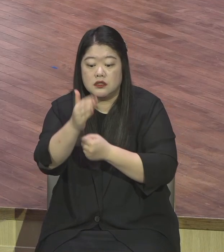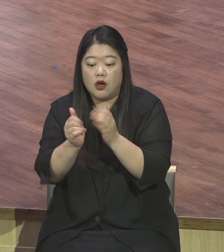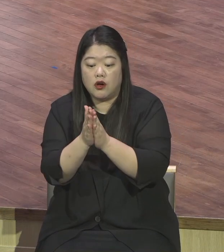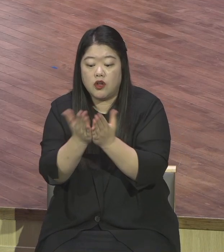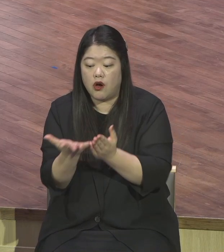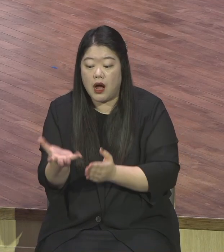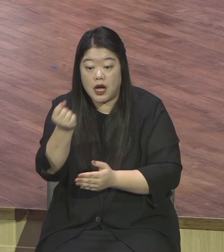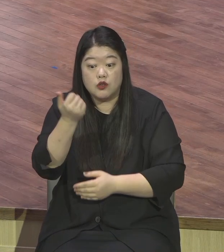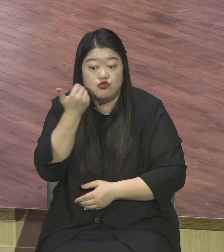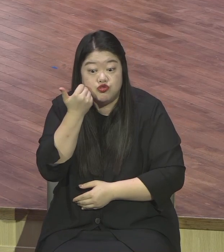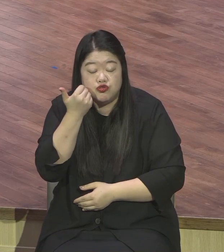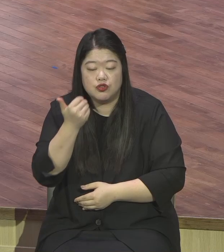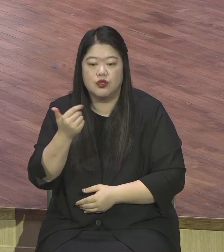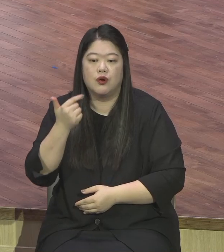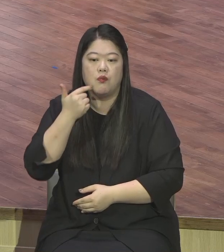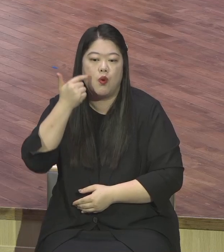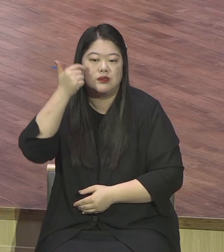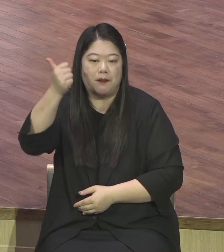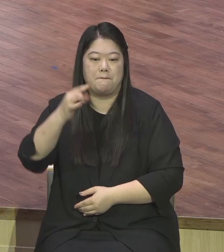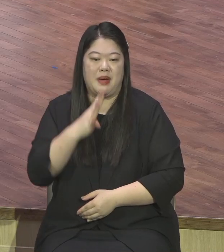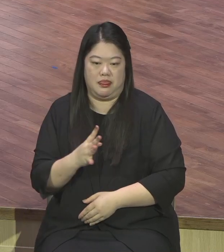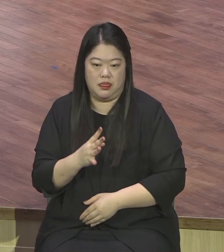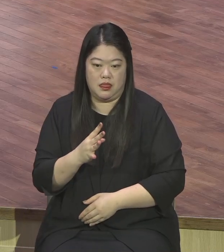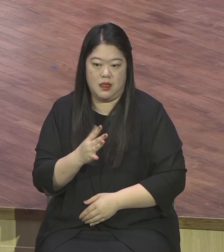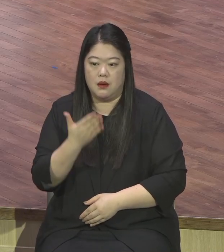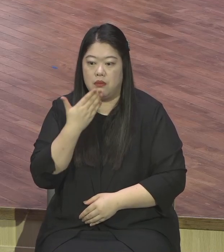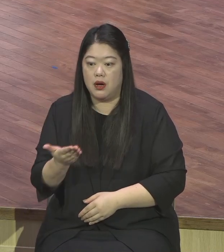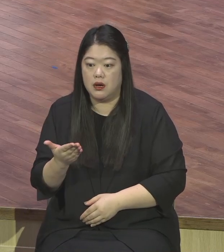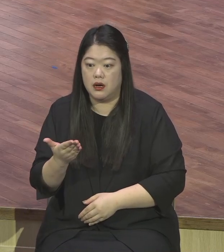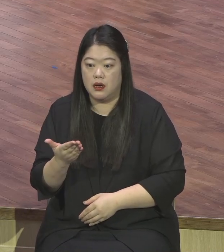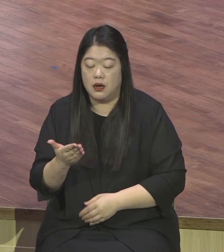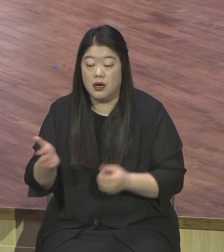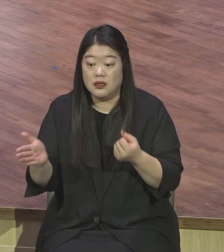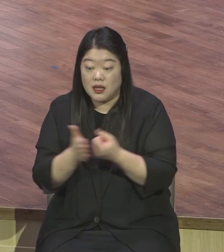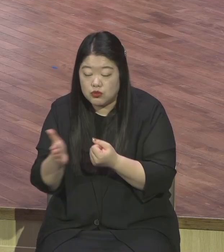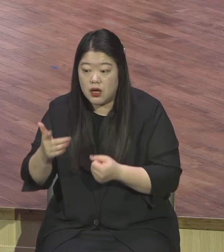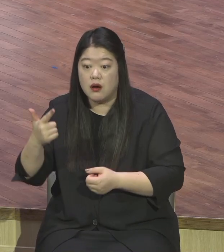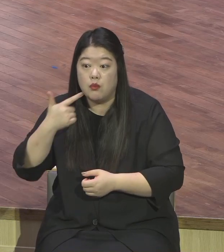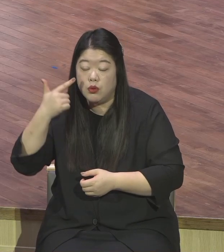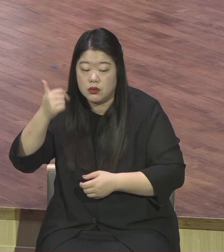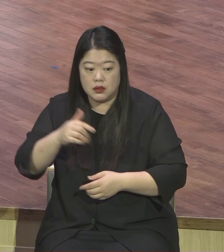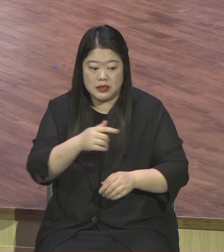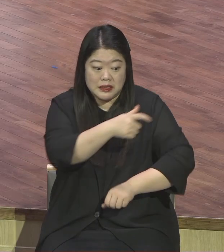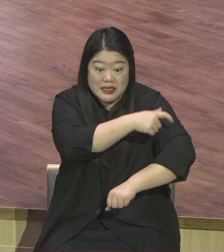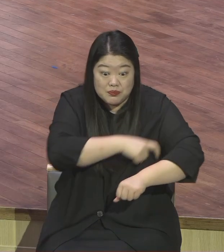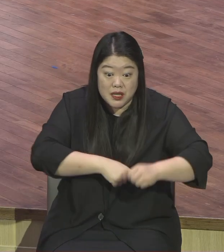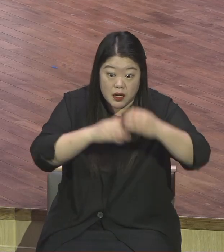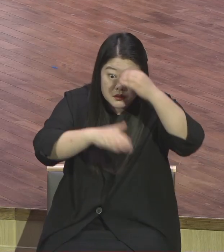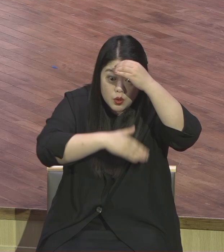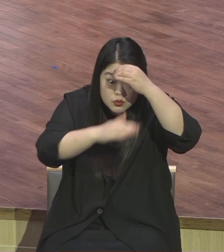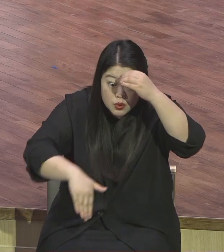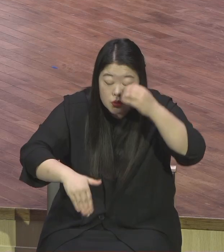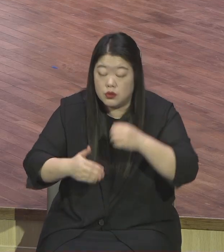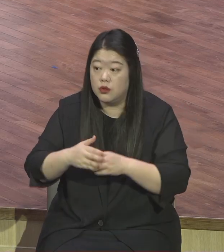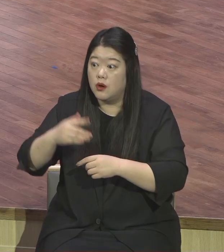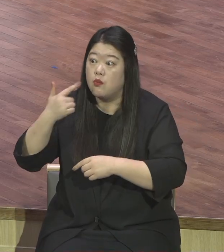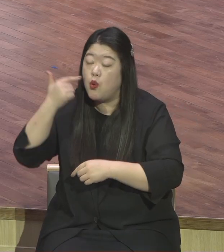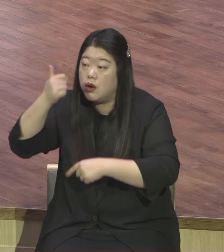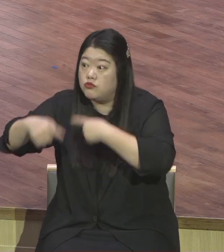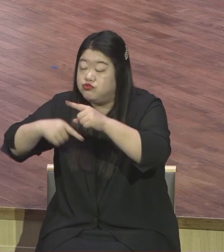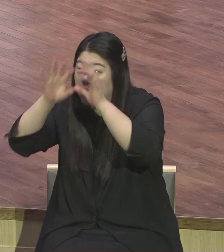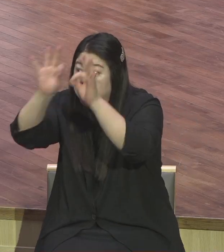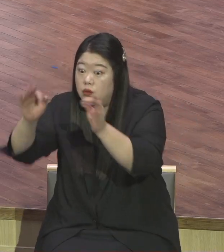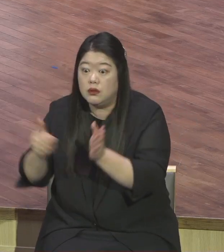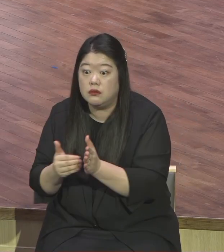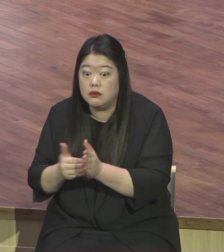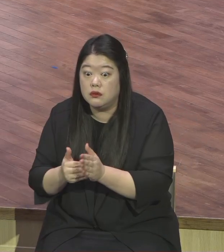가고 오고 했지 저 앉아 성경을 못 보니까 위에서 말하는 그대로만 믿었던 거예요. 그러니 다 틀린 거예요. 틀린 말을 다